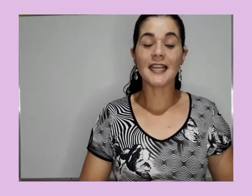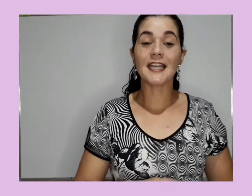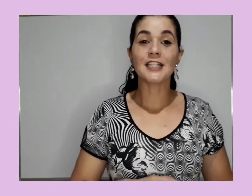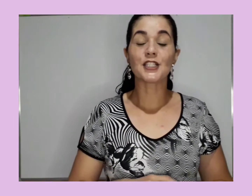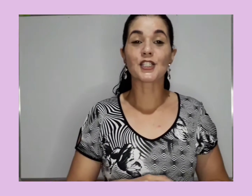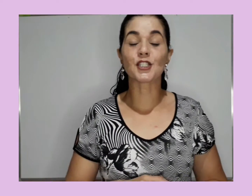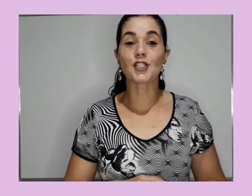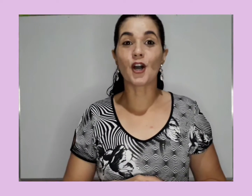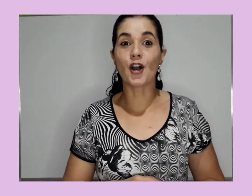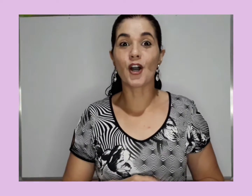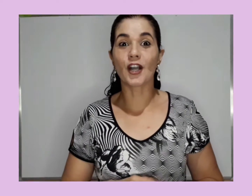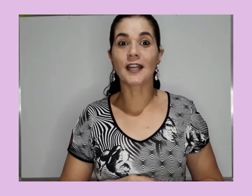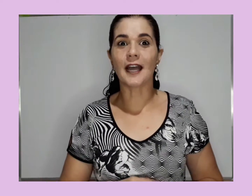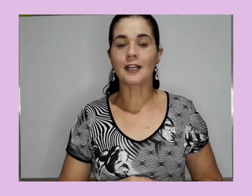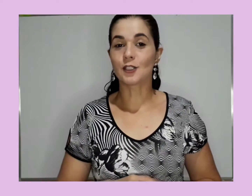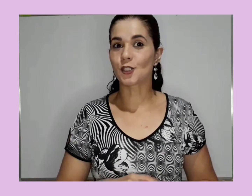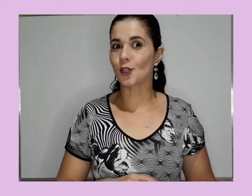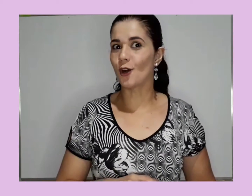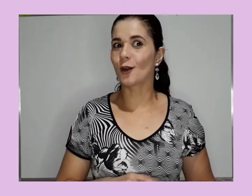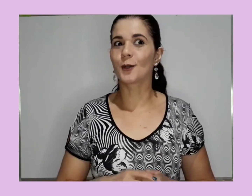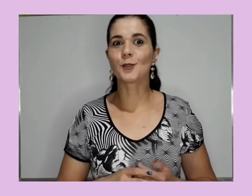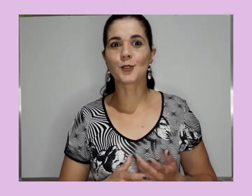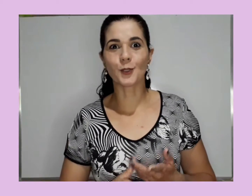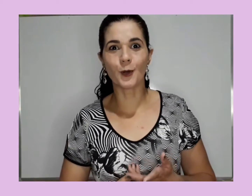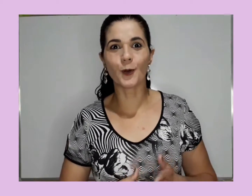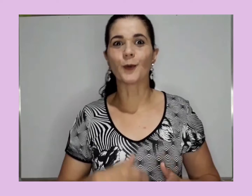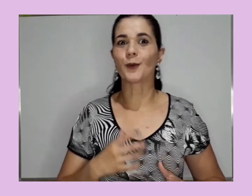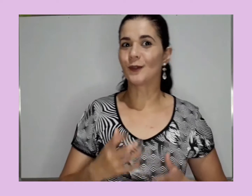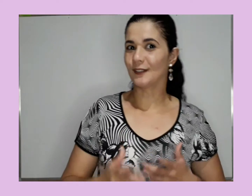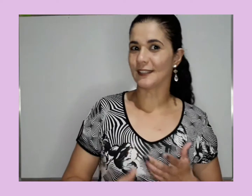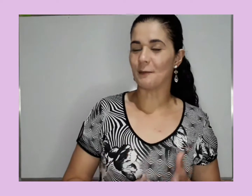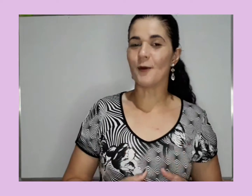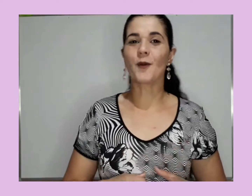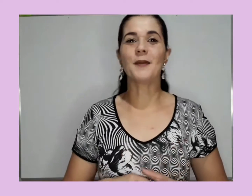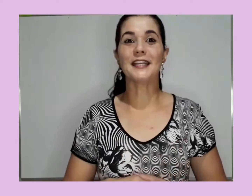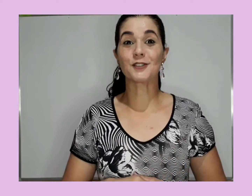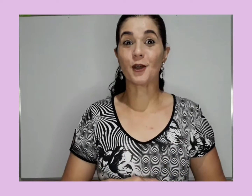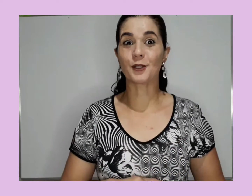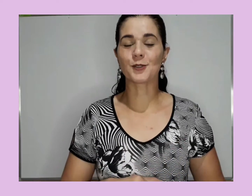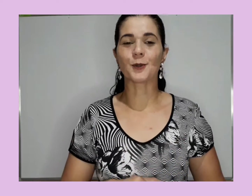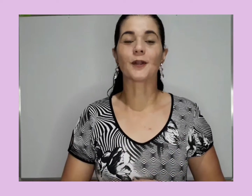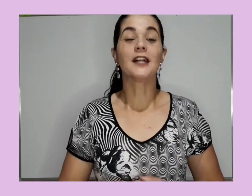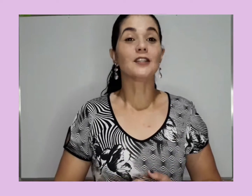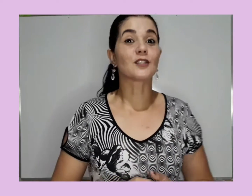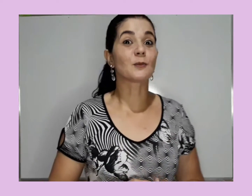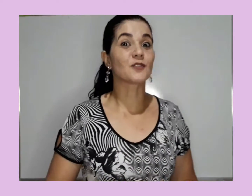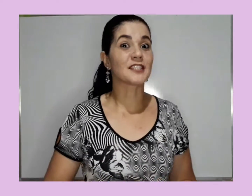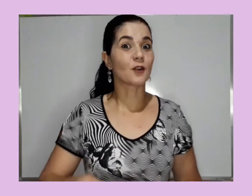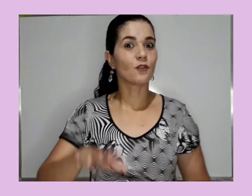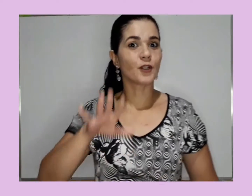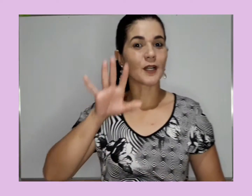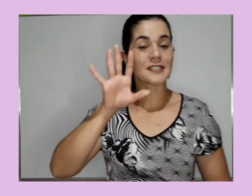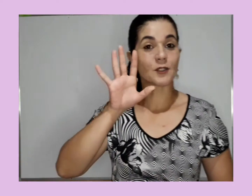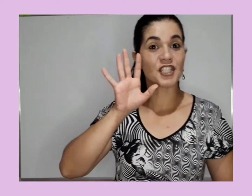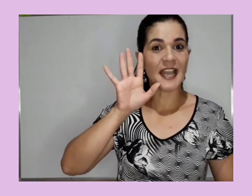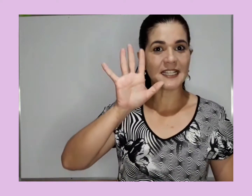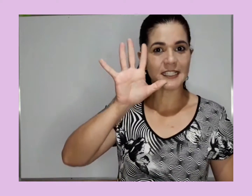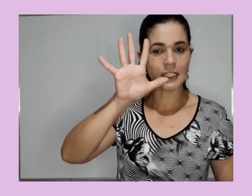e sogra, sogro ou sogro, tá bom? Como é que é sogra e sogro? Nós vamos fazer a configuração de S,